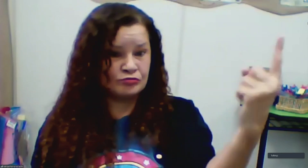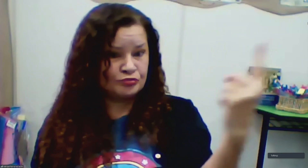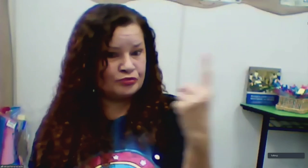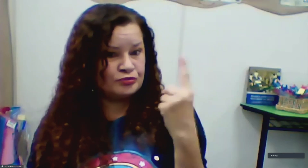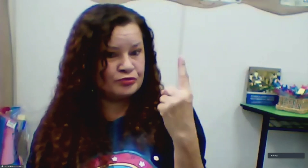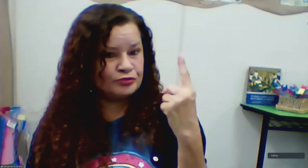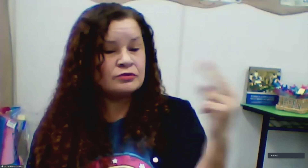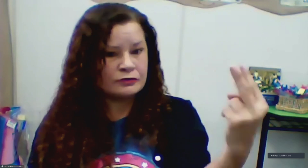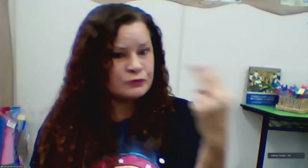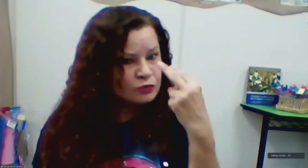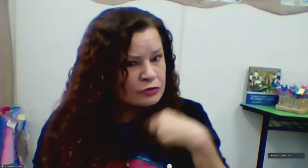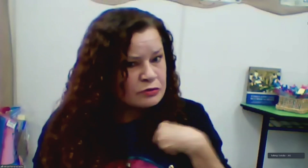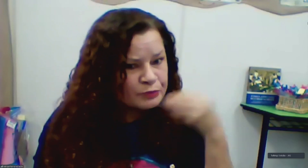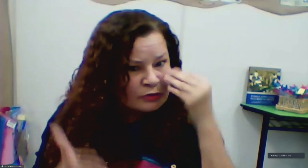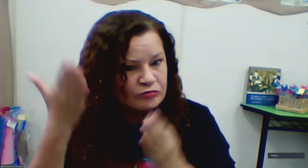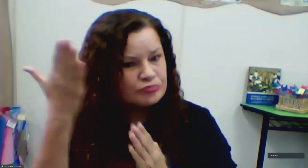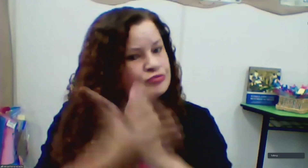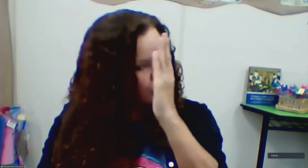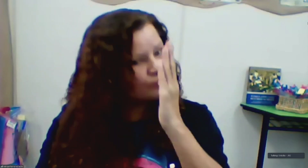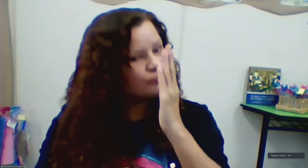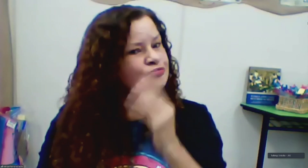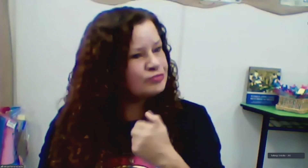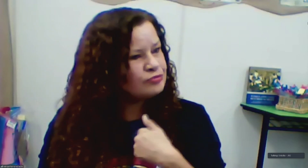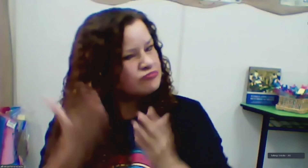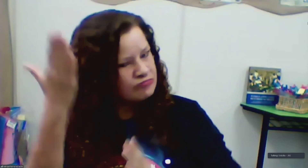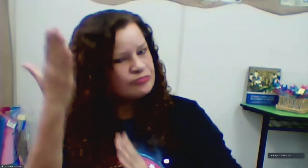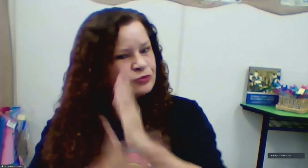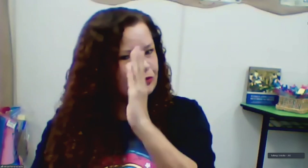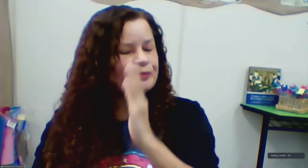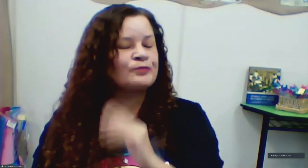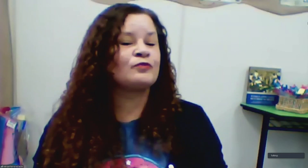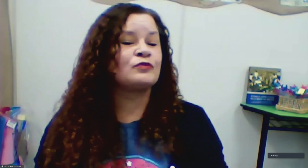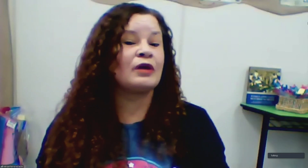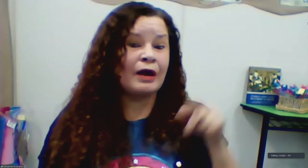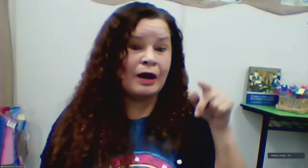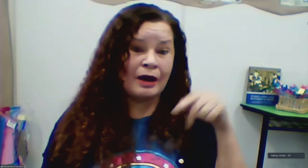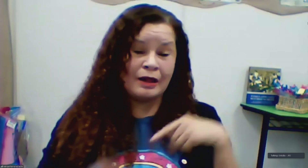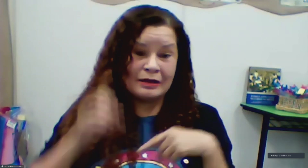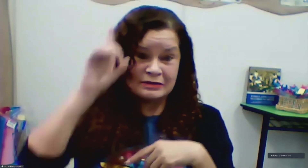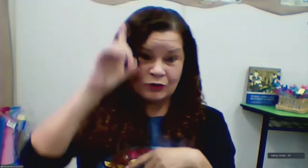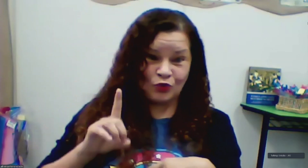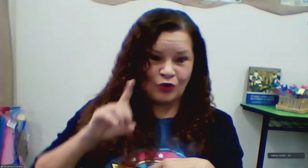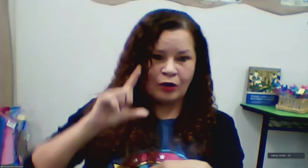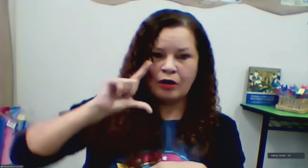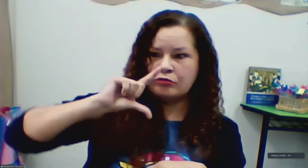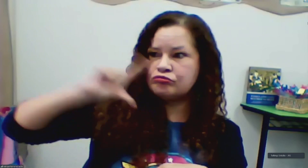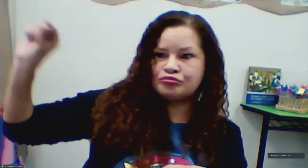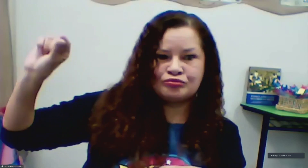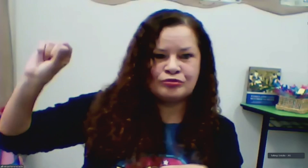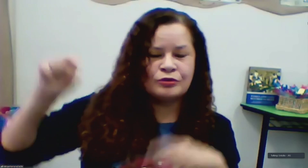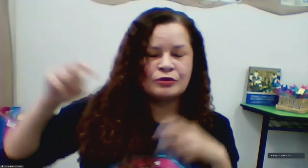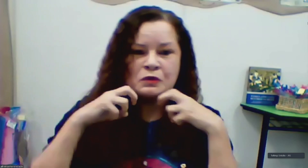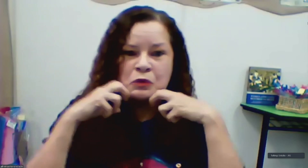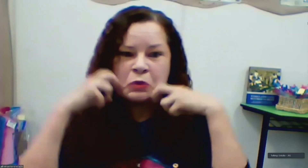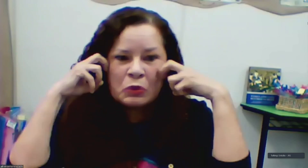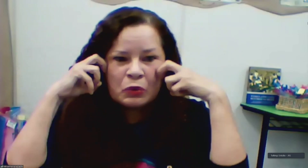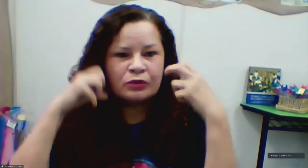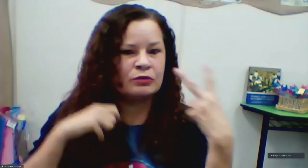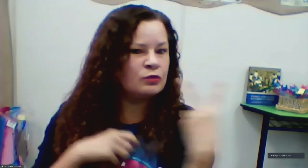passei. Aí a diretora saiu de perto, acho que com vergonha talvez, sumiu de perto de mim.